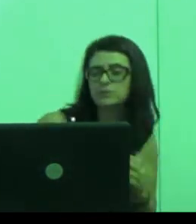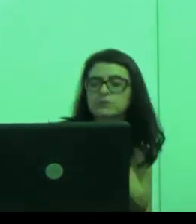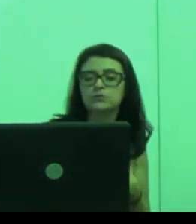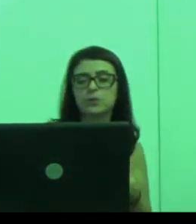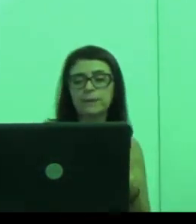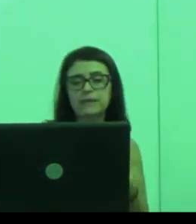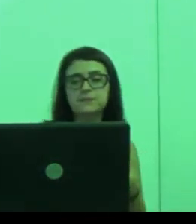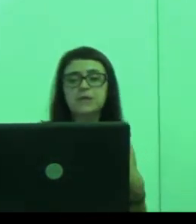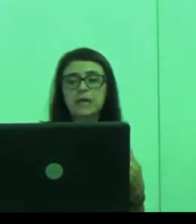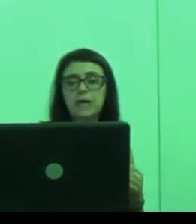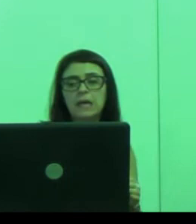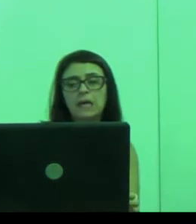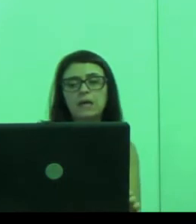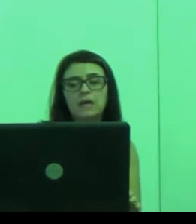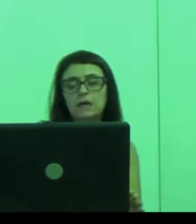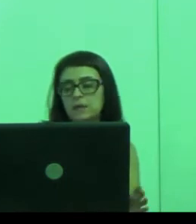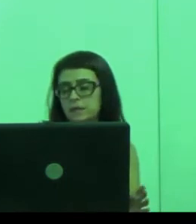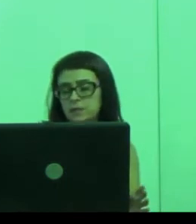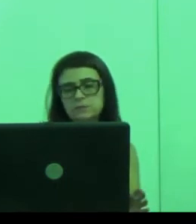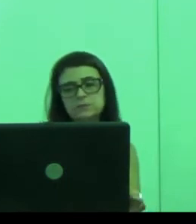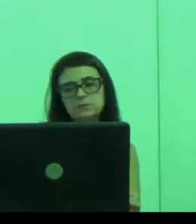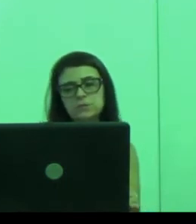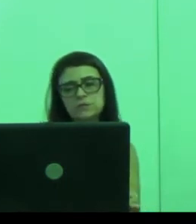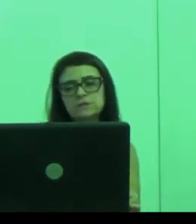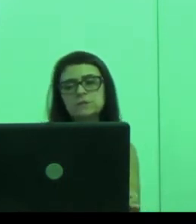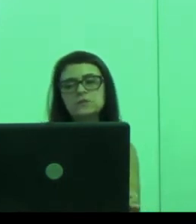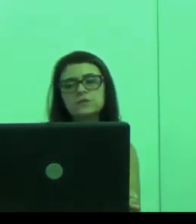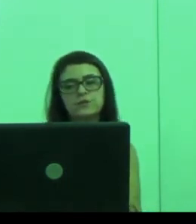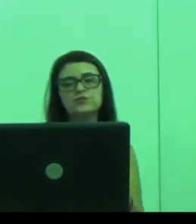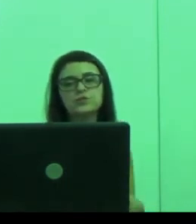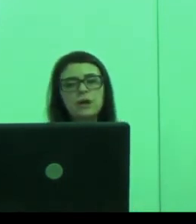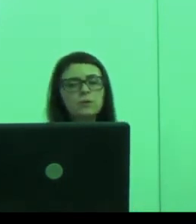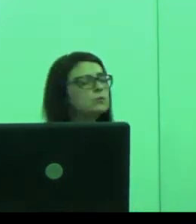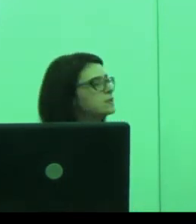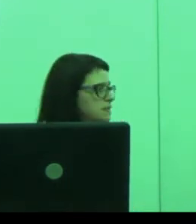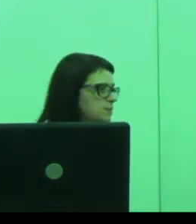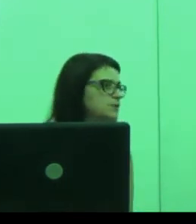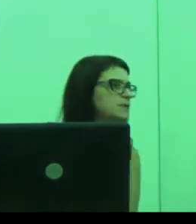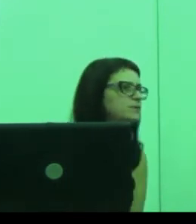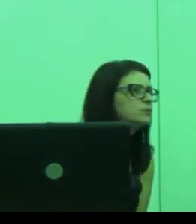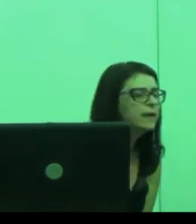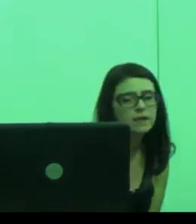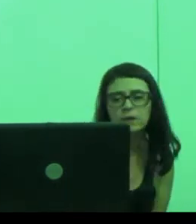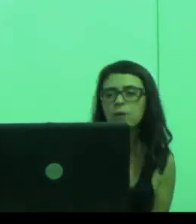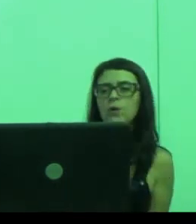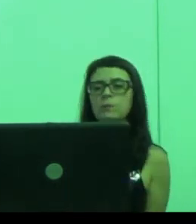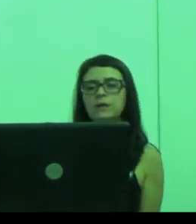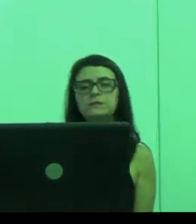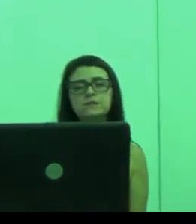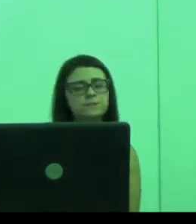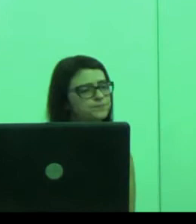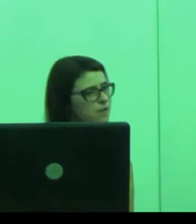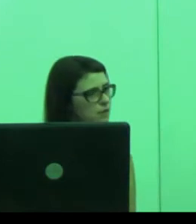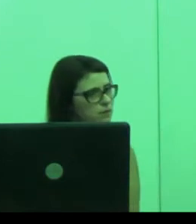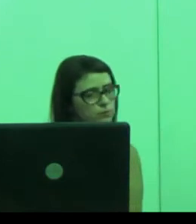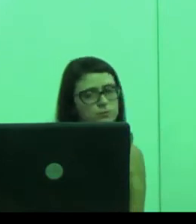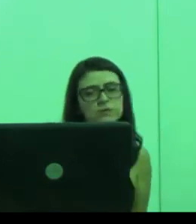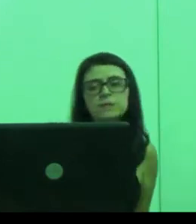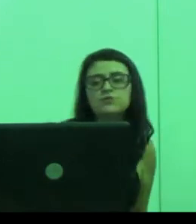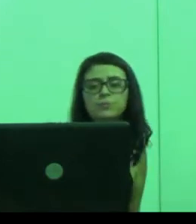do mais. Eu trouxe então o seguinte, alguns exemplos. Esse livro era um romance, tá? Que era um livro de